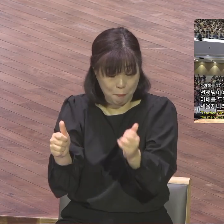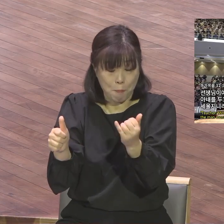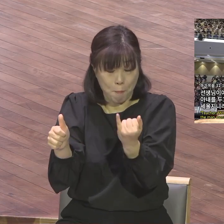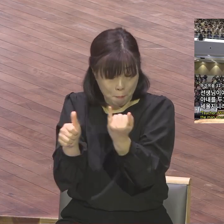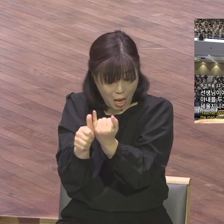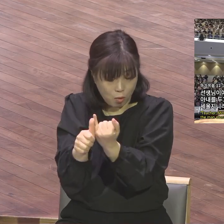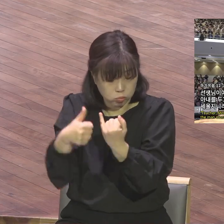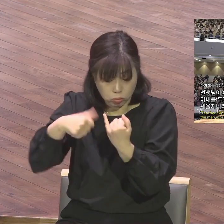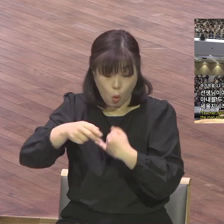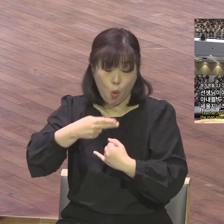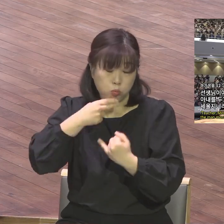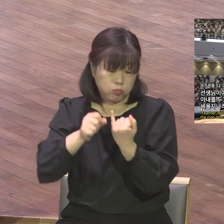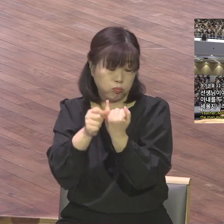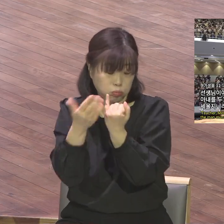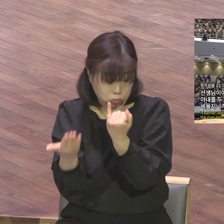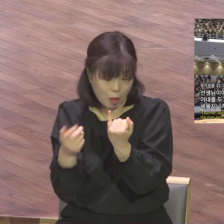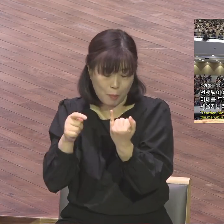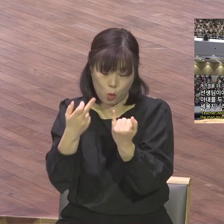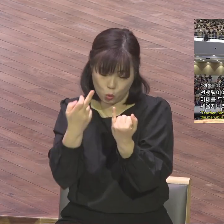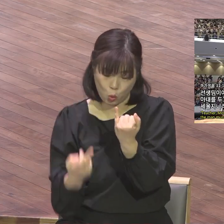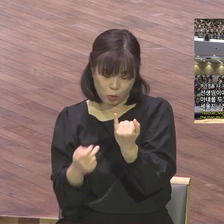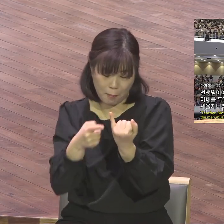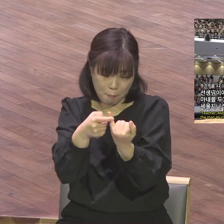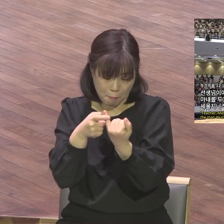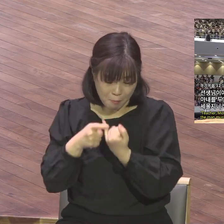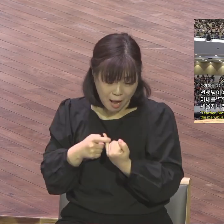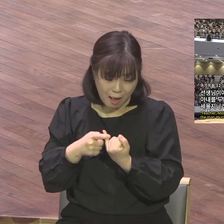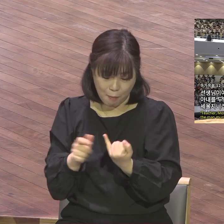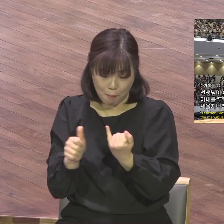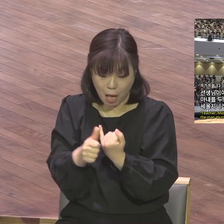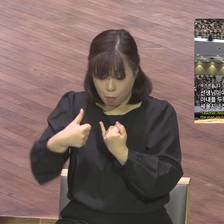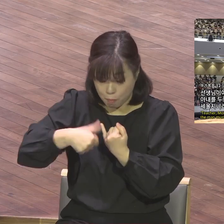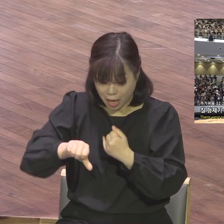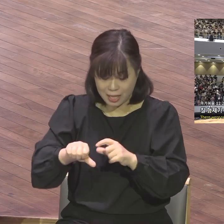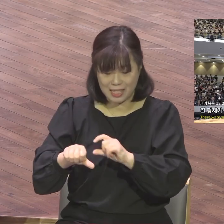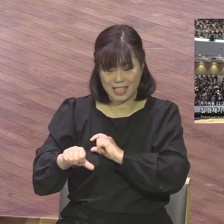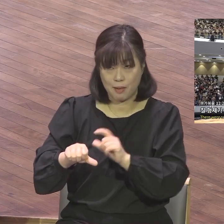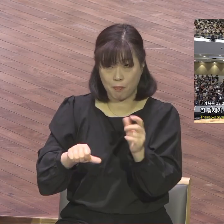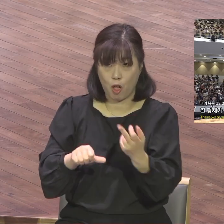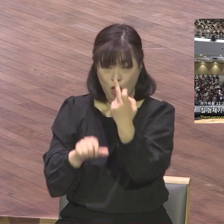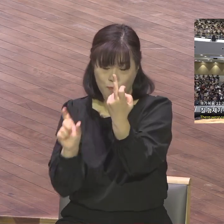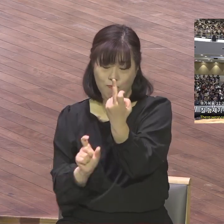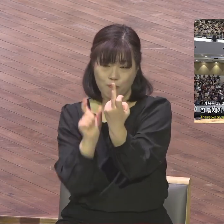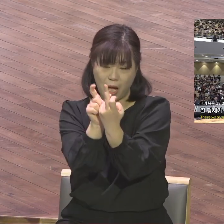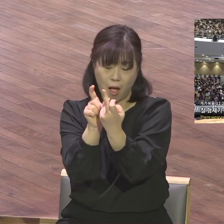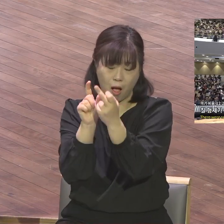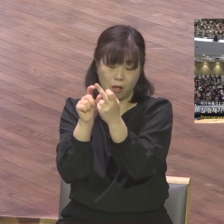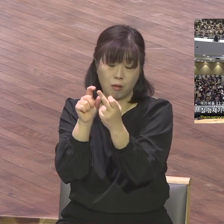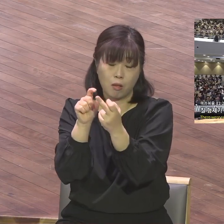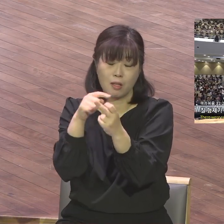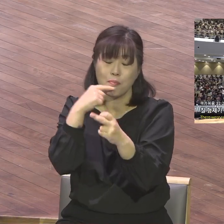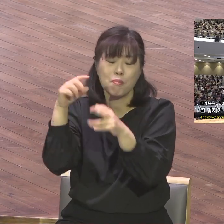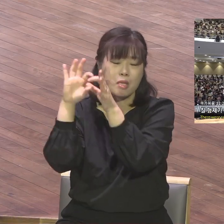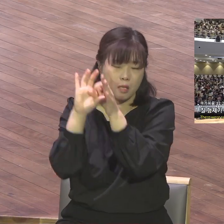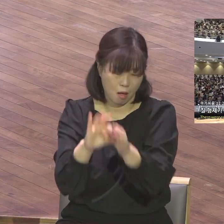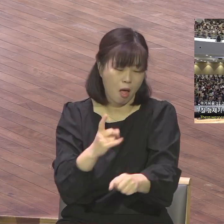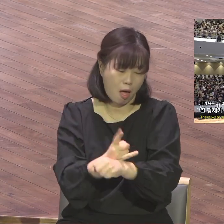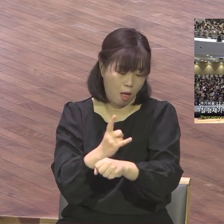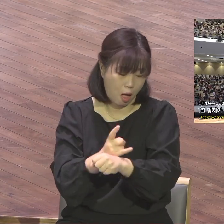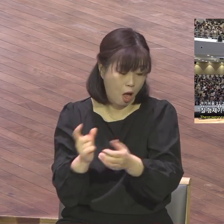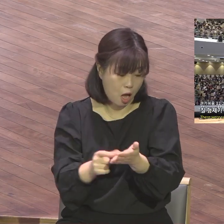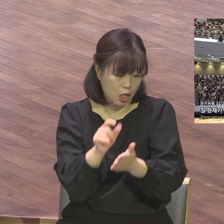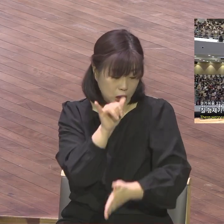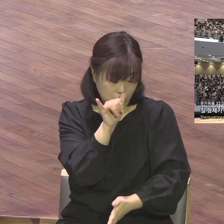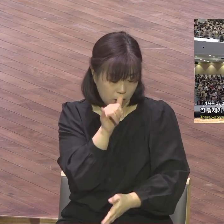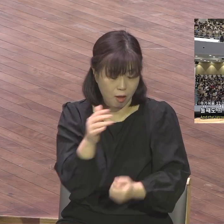죽으면 그 동생이 그 아내를 취하여 형을 위하여 상속자를 세울지니라 하였나이다. 7형제가 있었는데 마지가 아내를